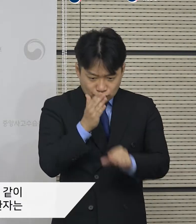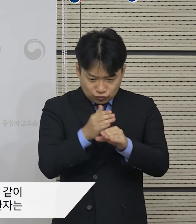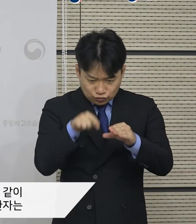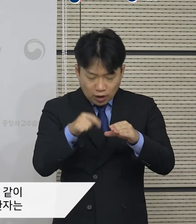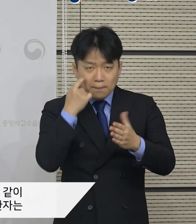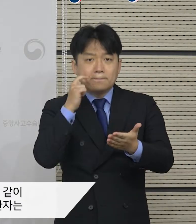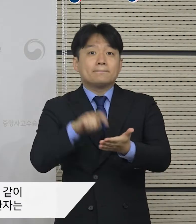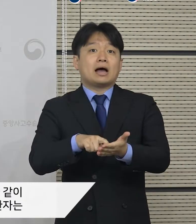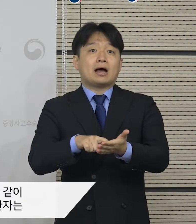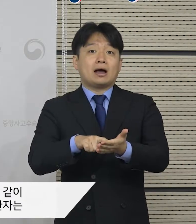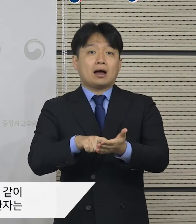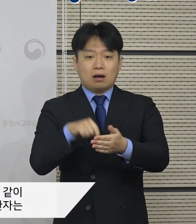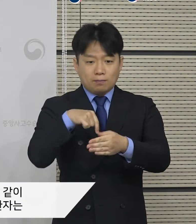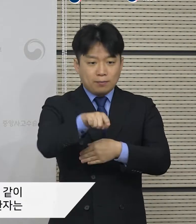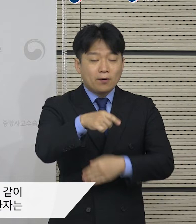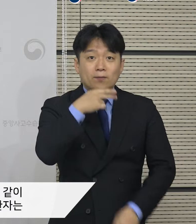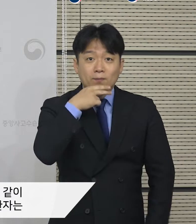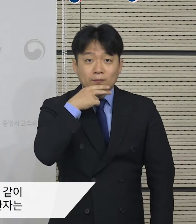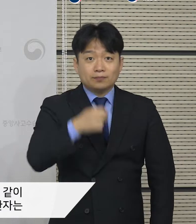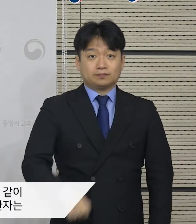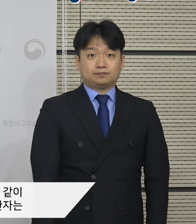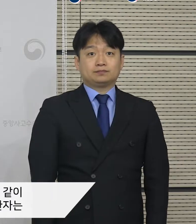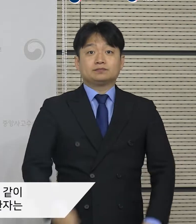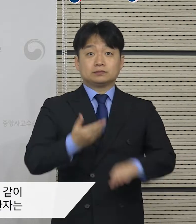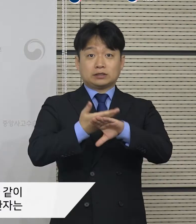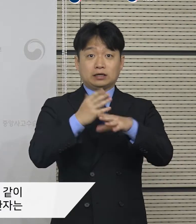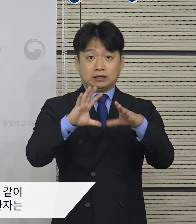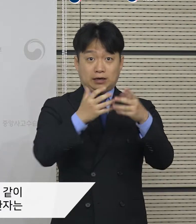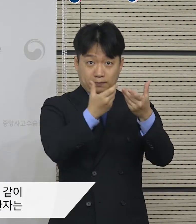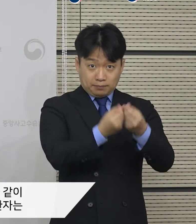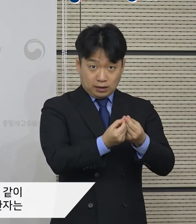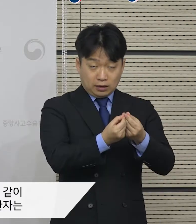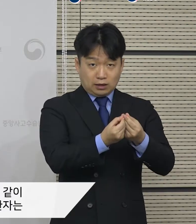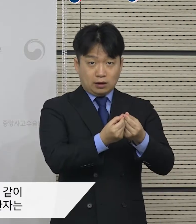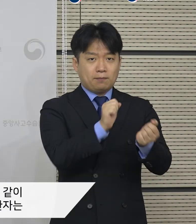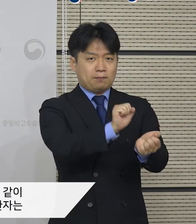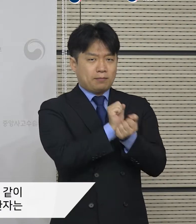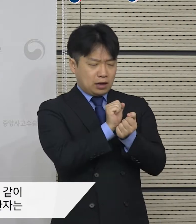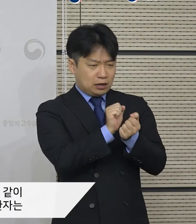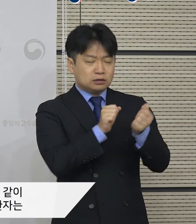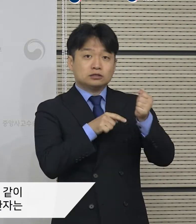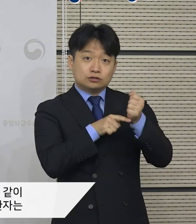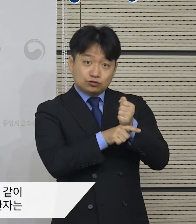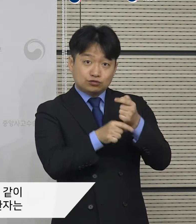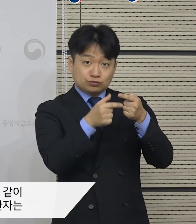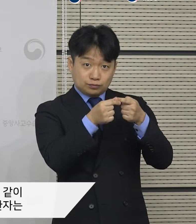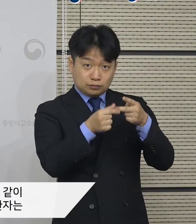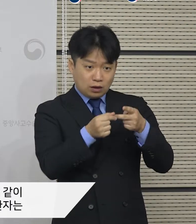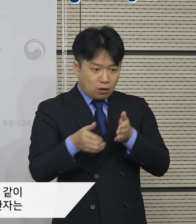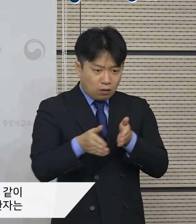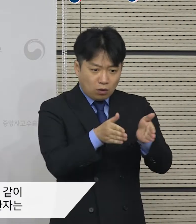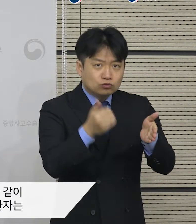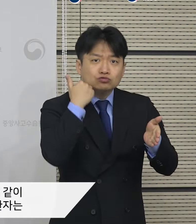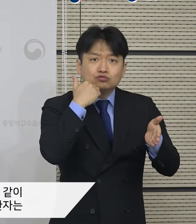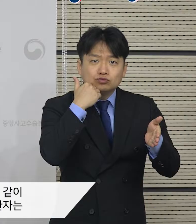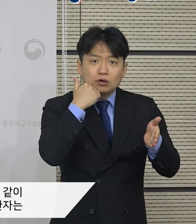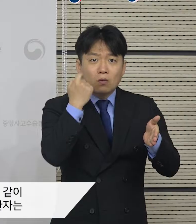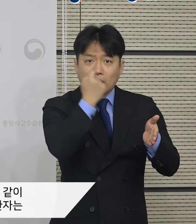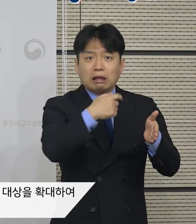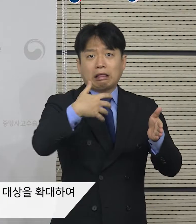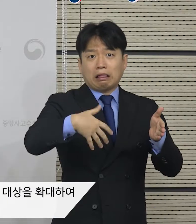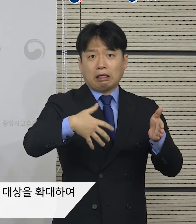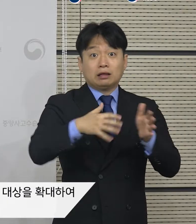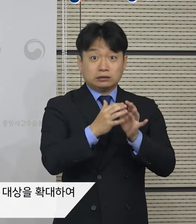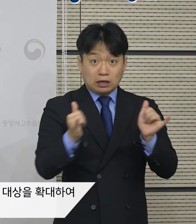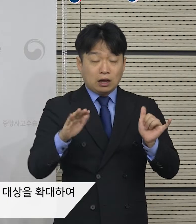발생하거나 관리되고 있고 외국과 같이 감염 원인과 감염 경로를 설명할 수 없는 지역사회 확진